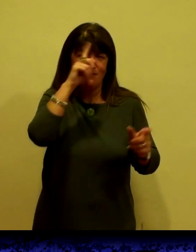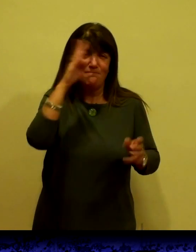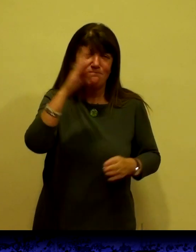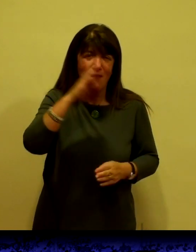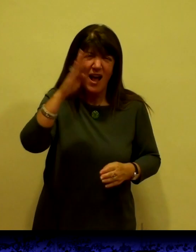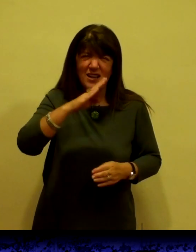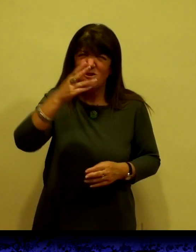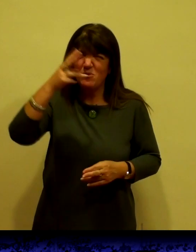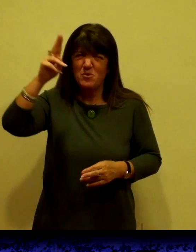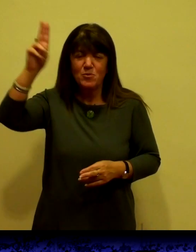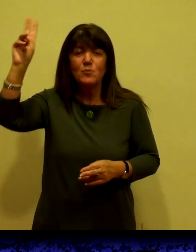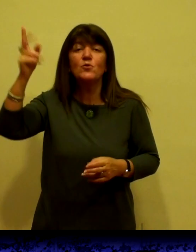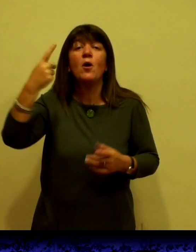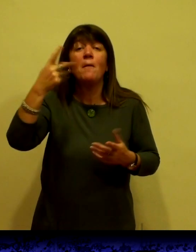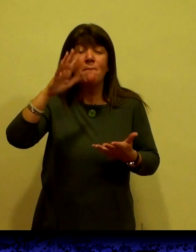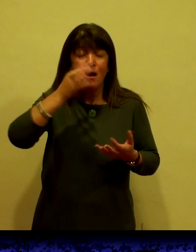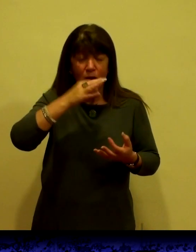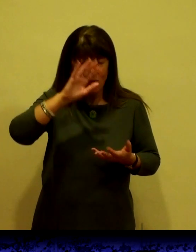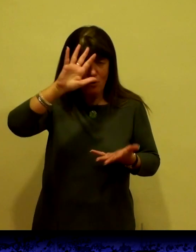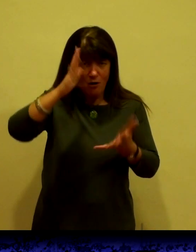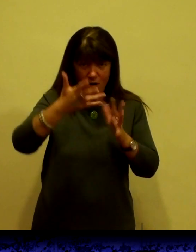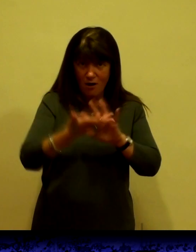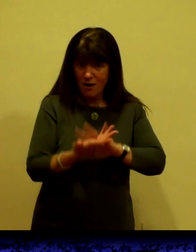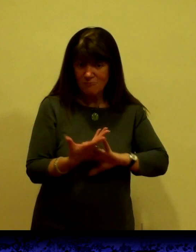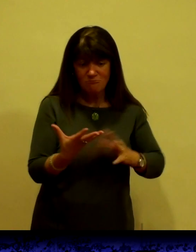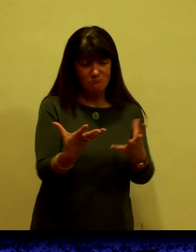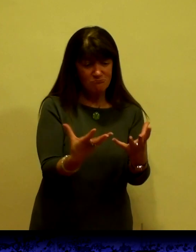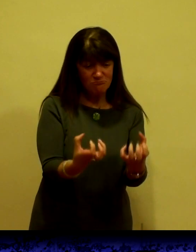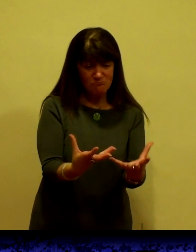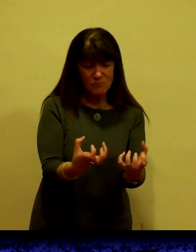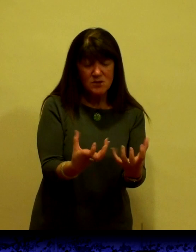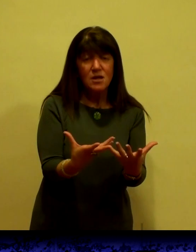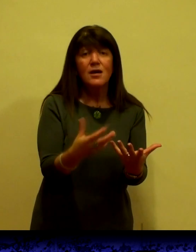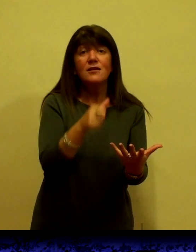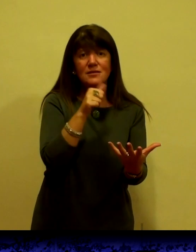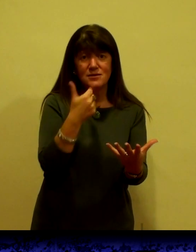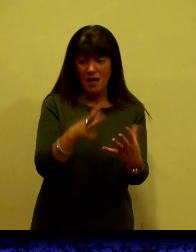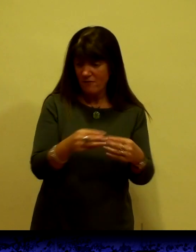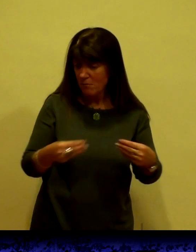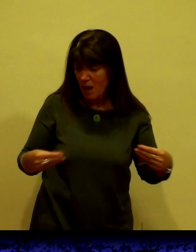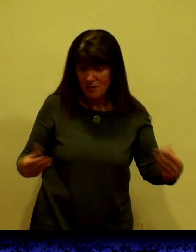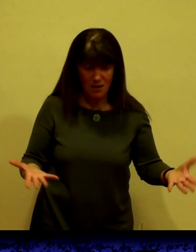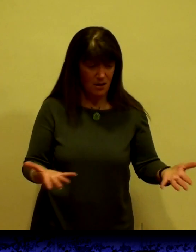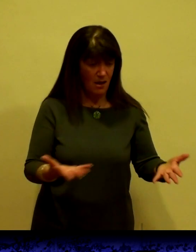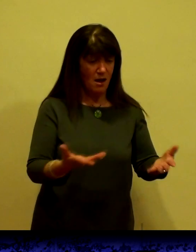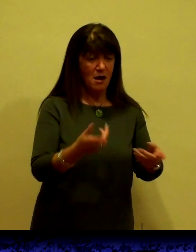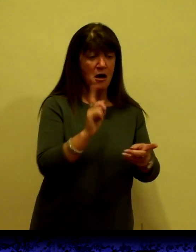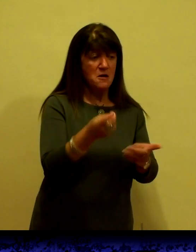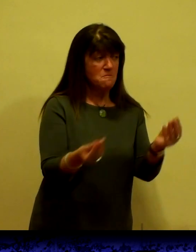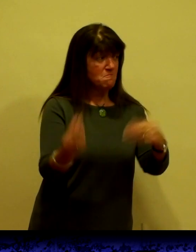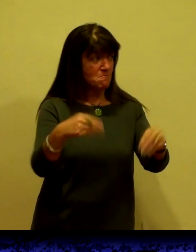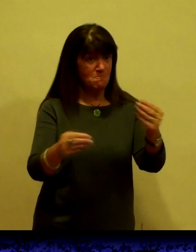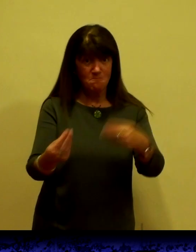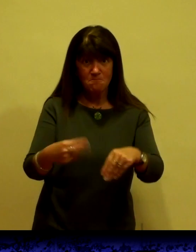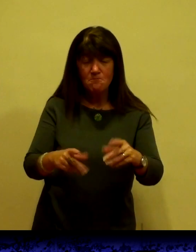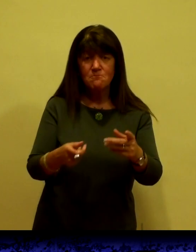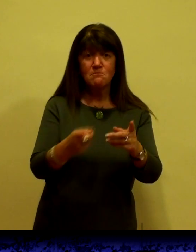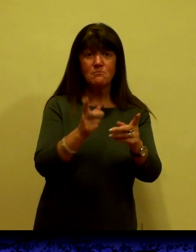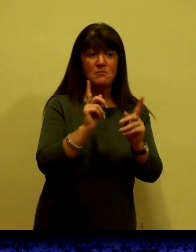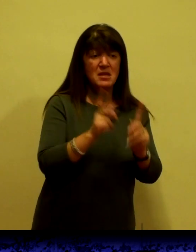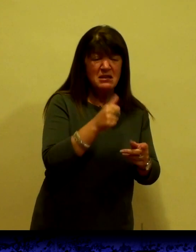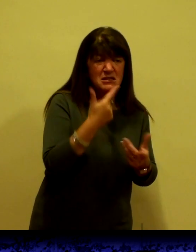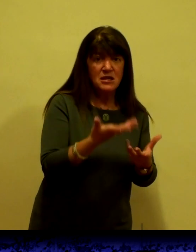cosa concreta devi procurarti il materiale, devi il segno, lo strumento per tracciare,